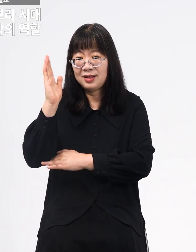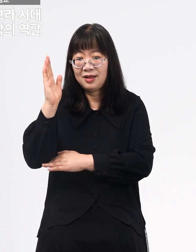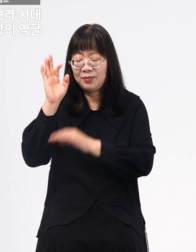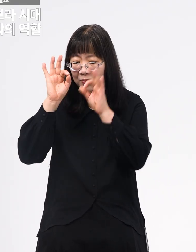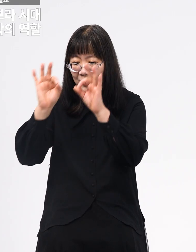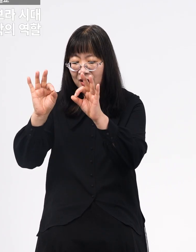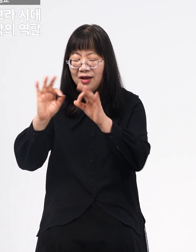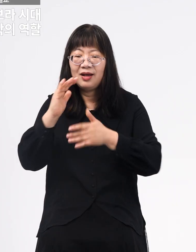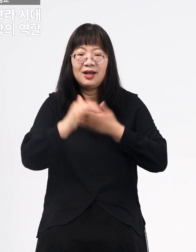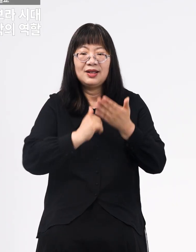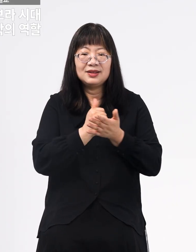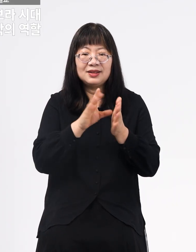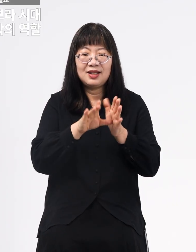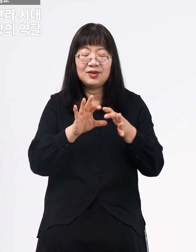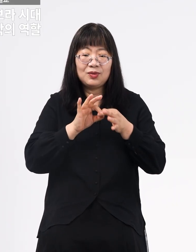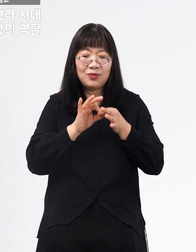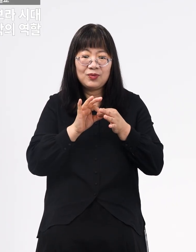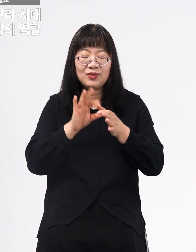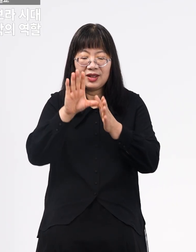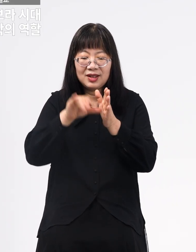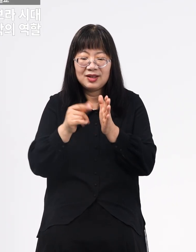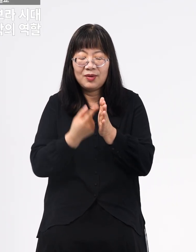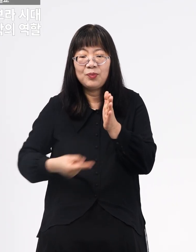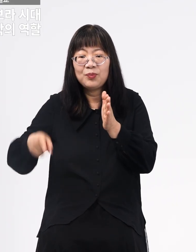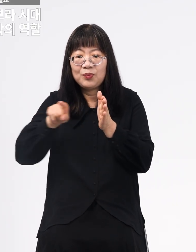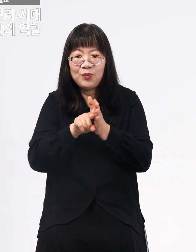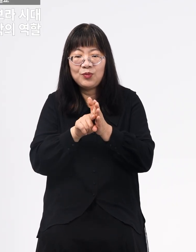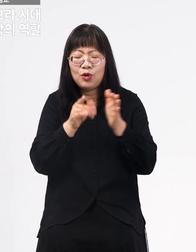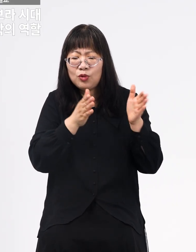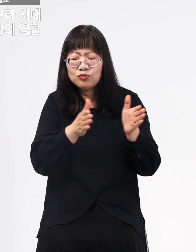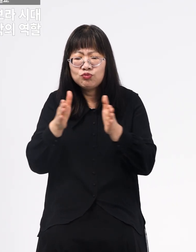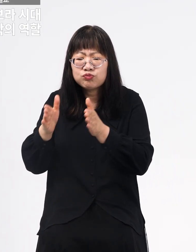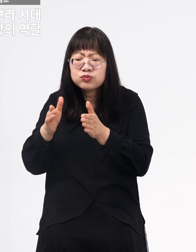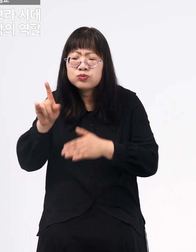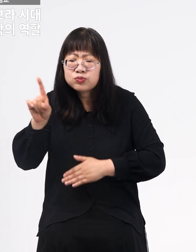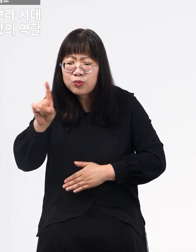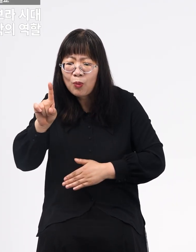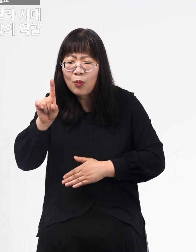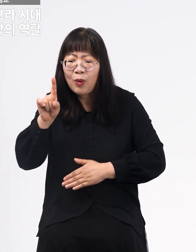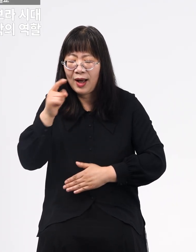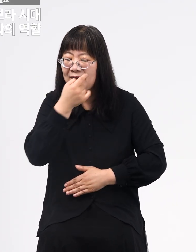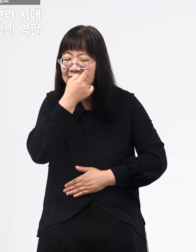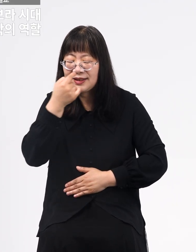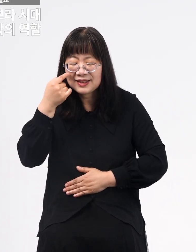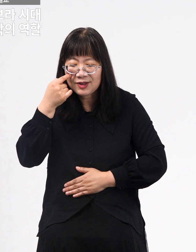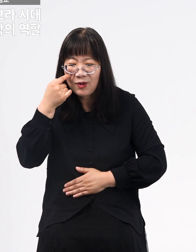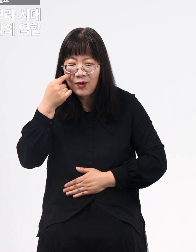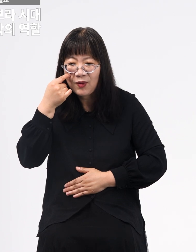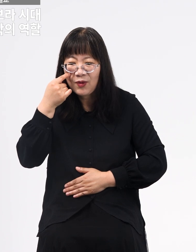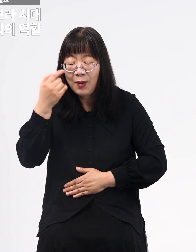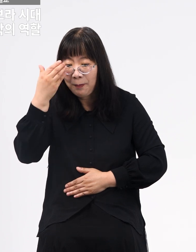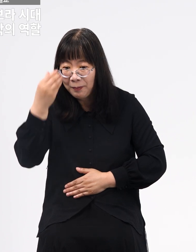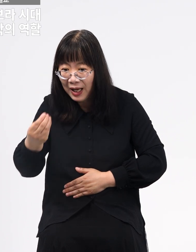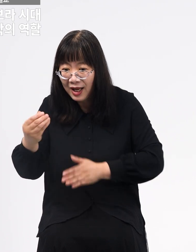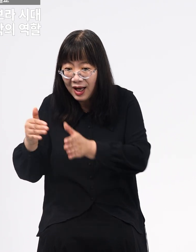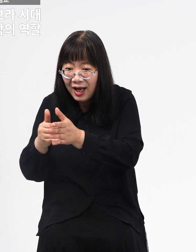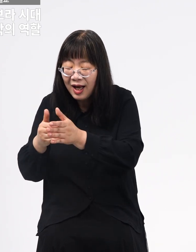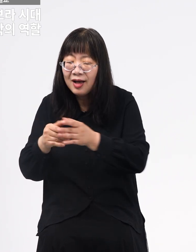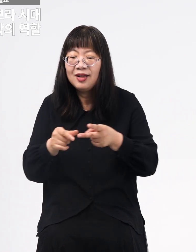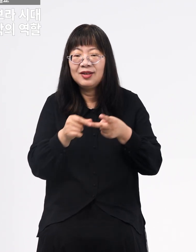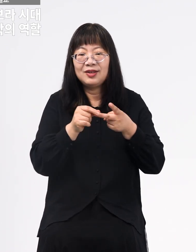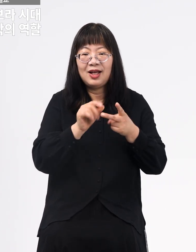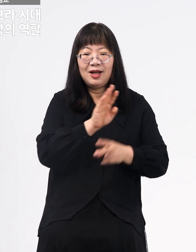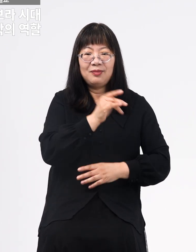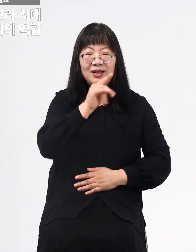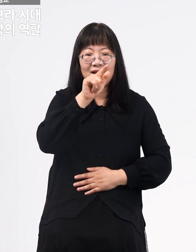하나님이 시대를 통해 시대를 위해서 뭘 준비하시는가를 봤다면, 두 번째는